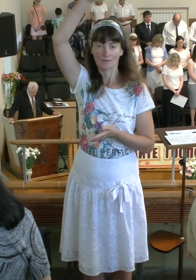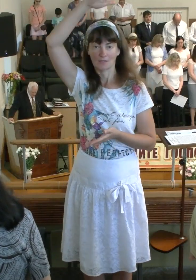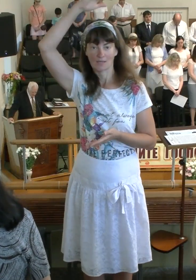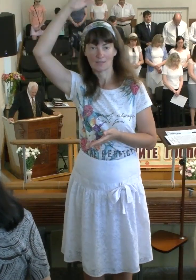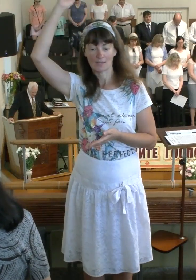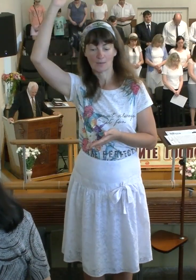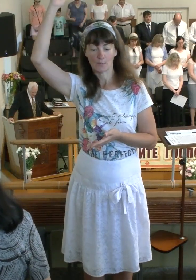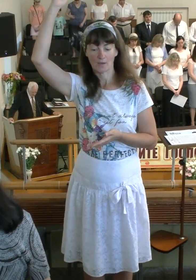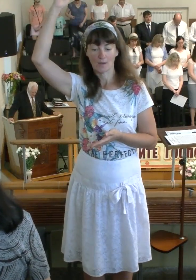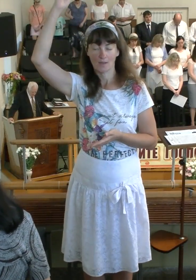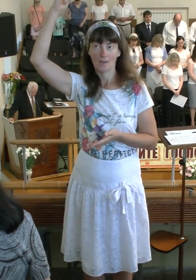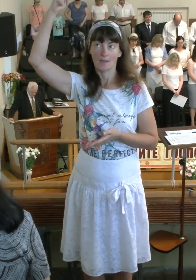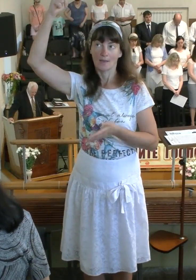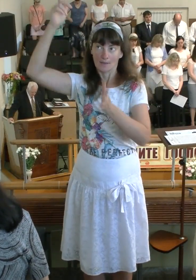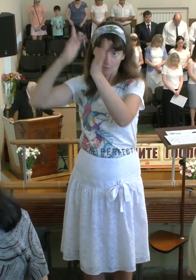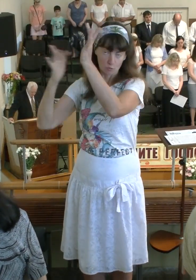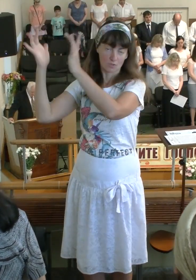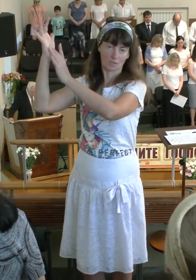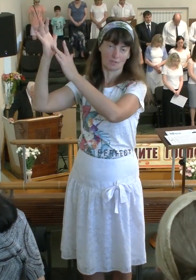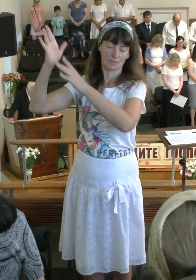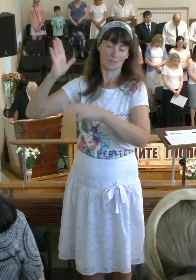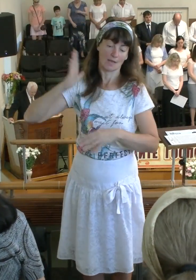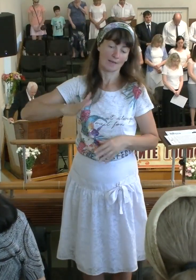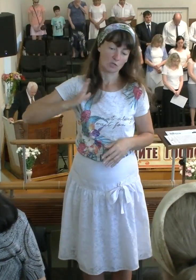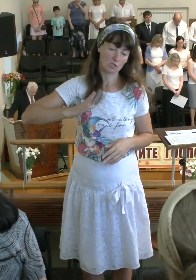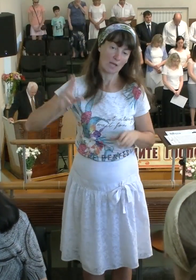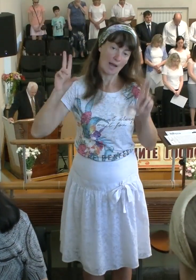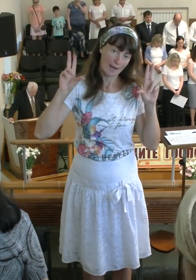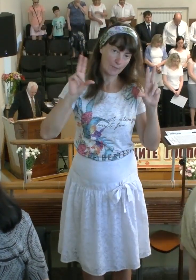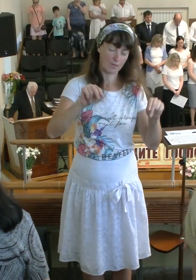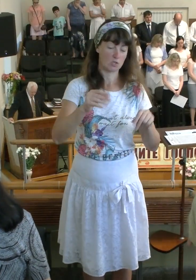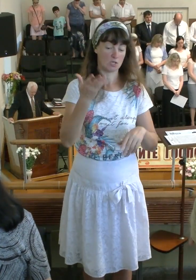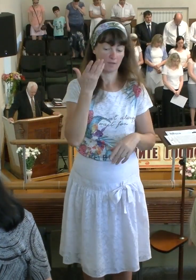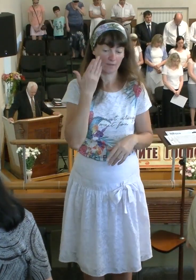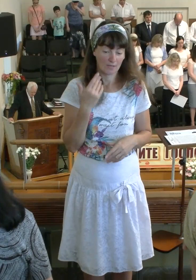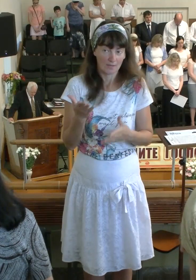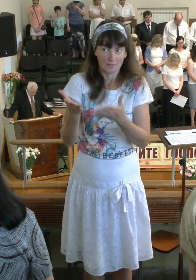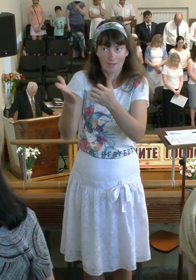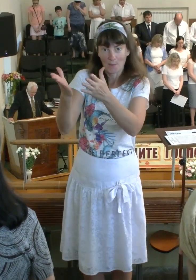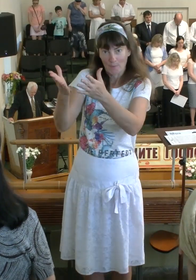они ожидали обещанного. И когда они получили,